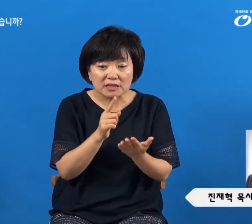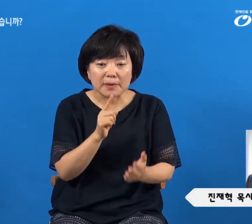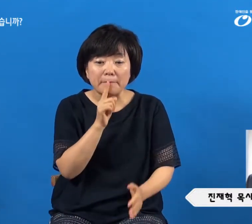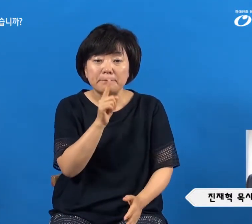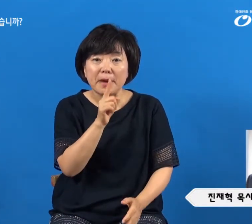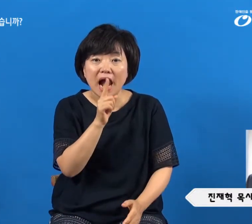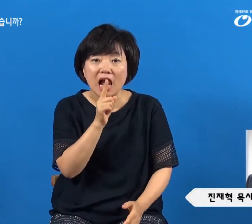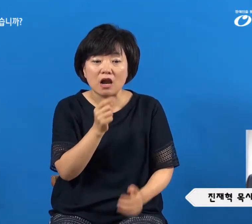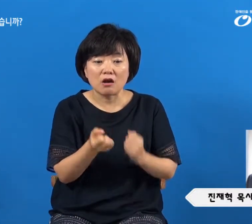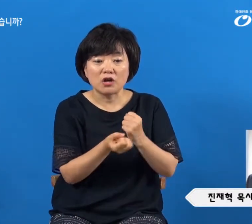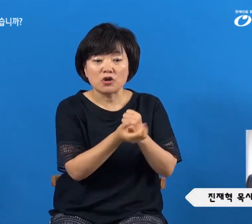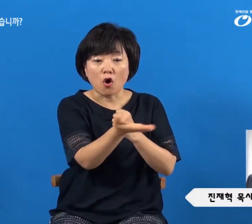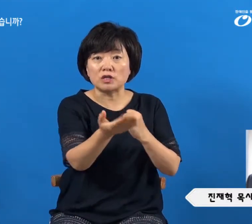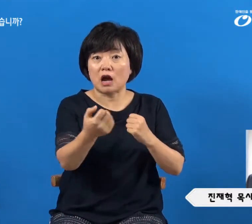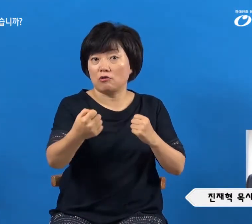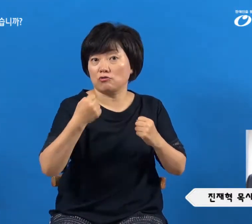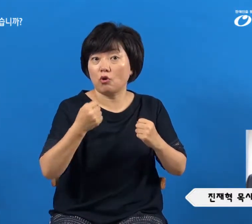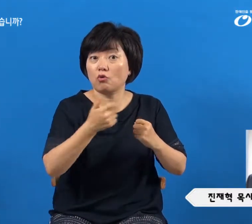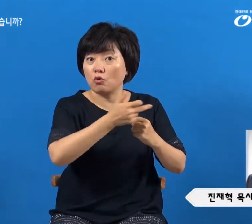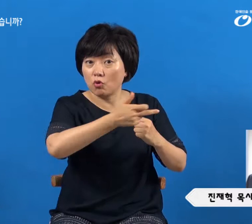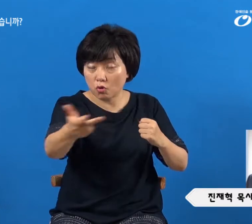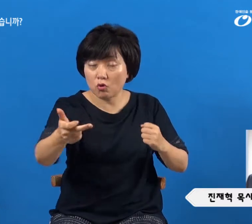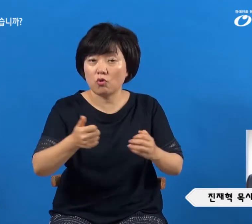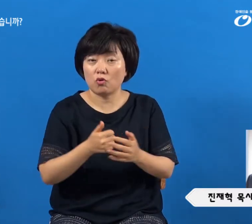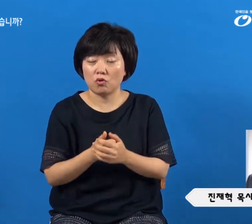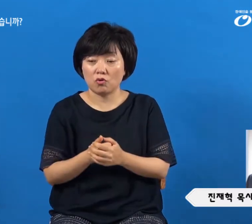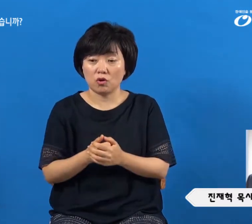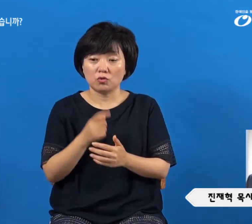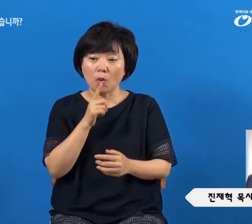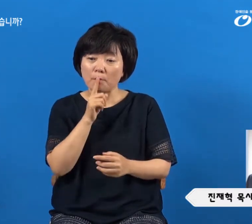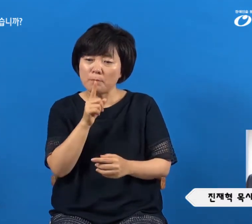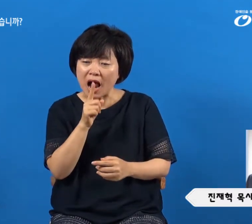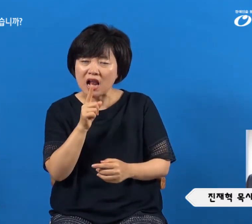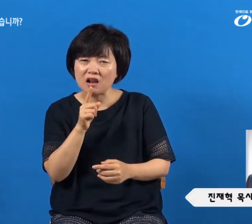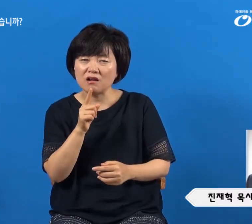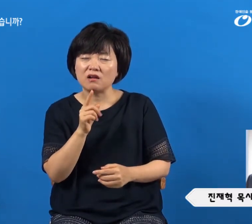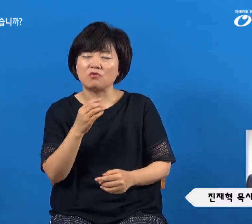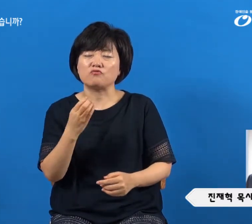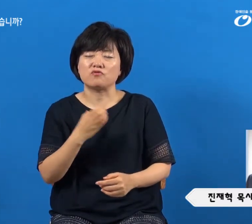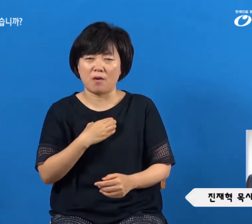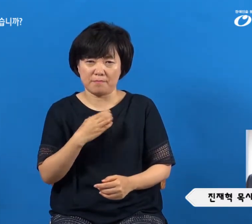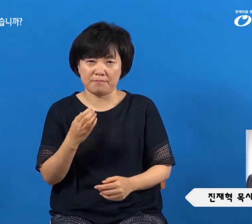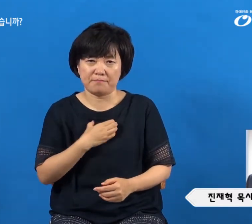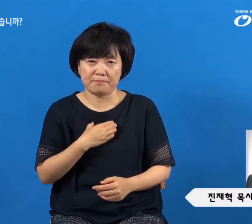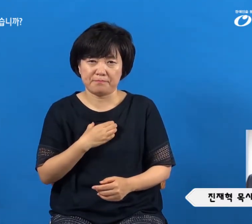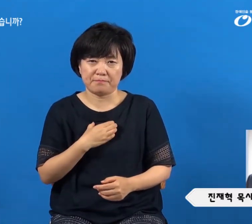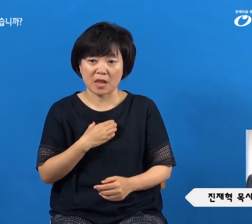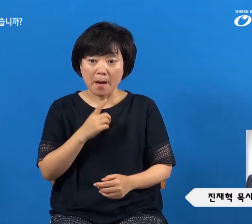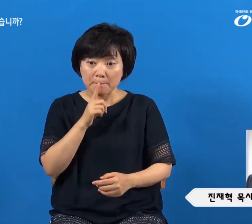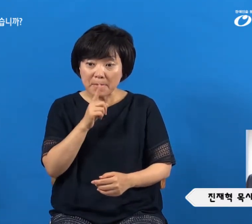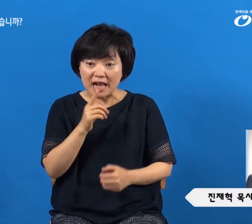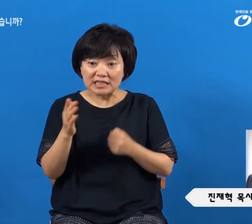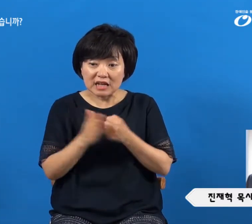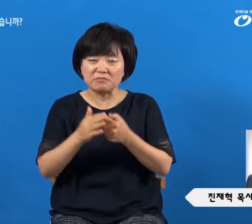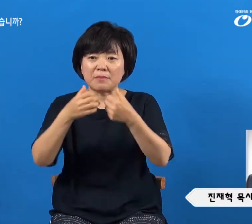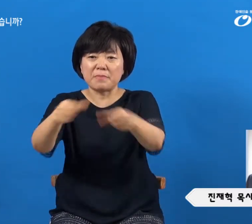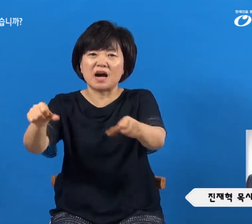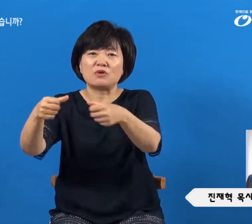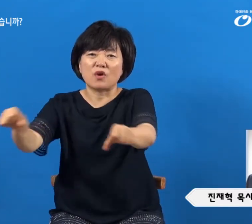말이 영향력이 클 뿐만 아니라 또한 말의 위험성에 대해서, 파괴성에